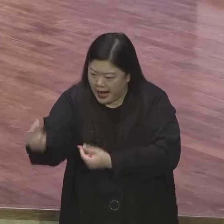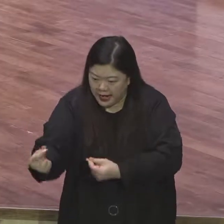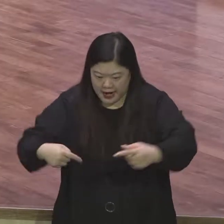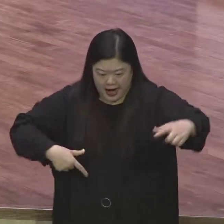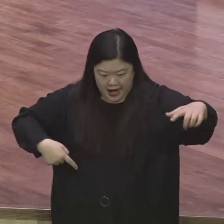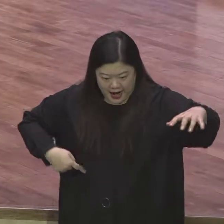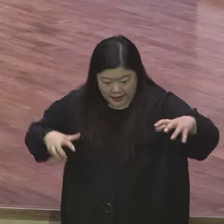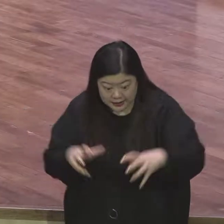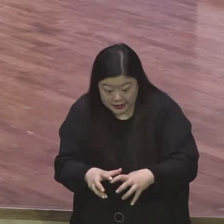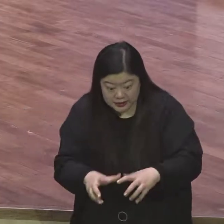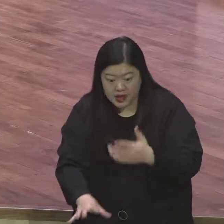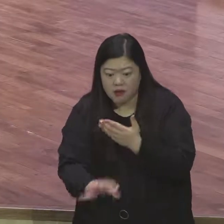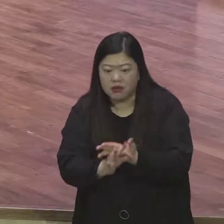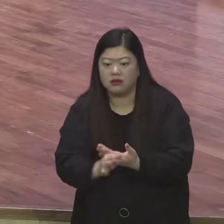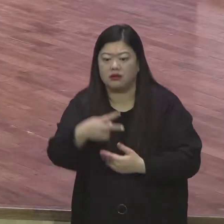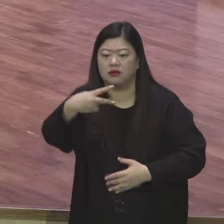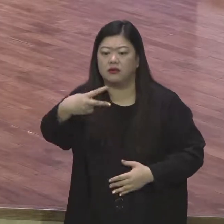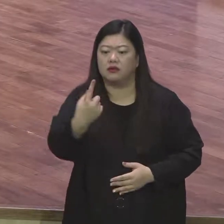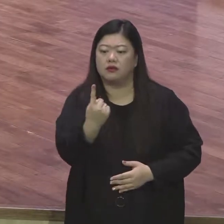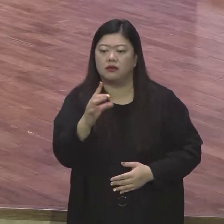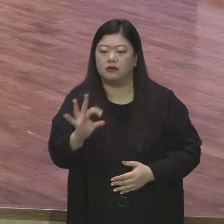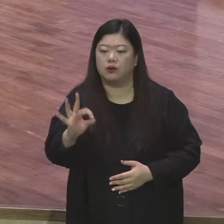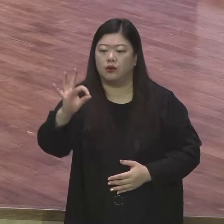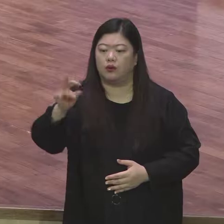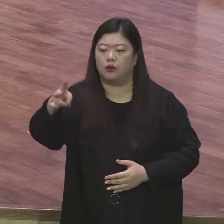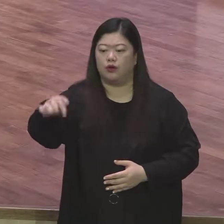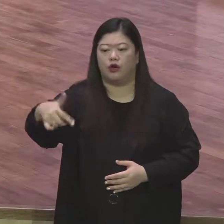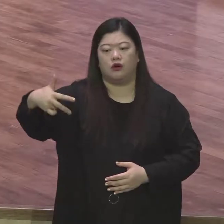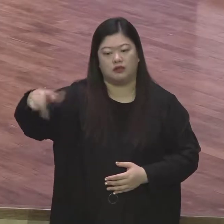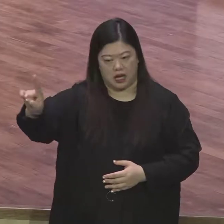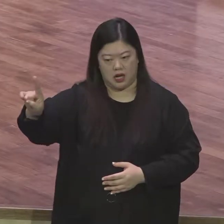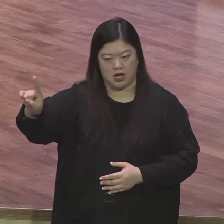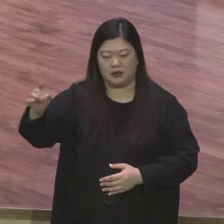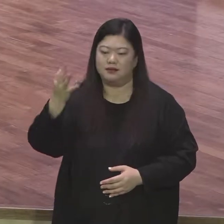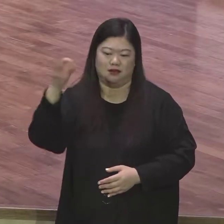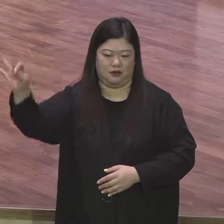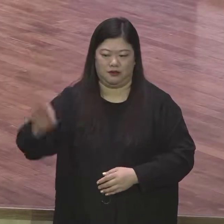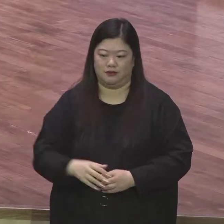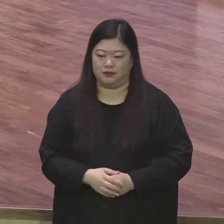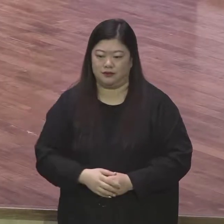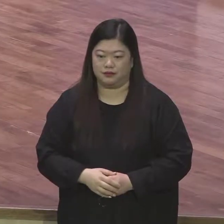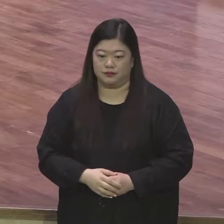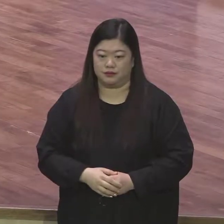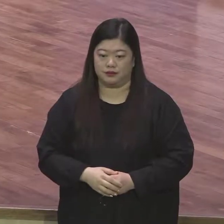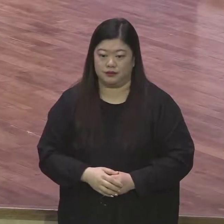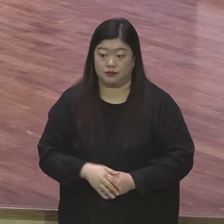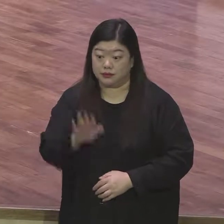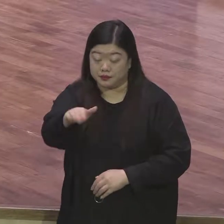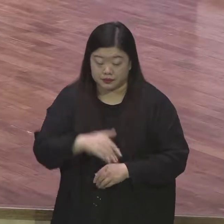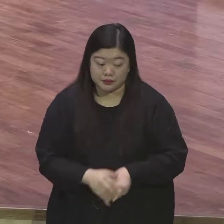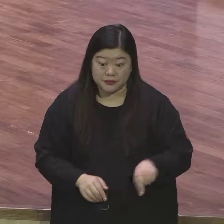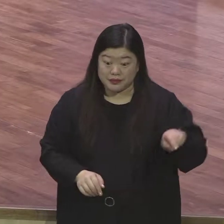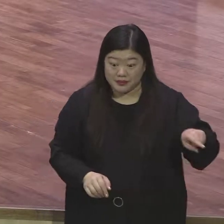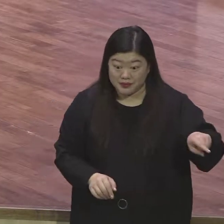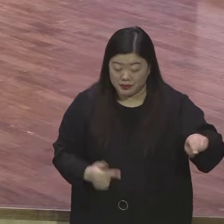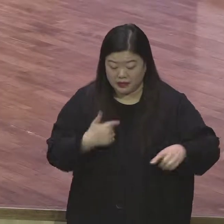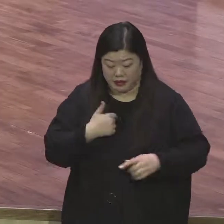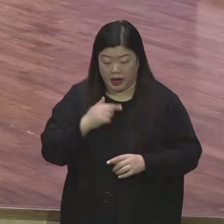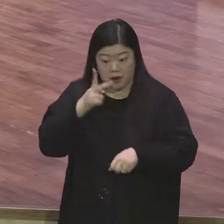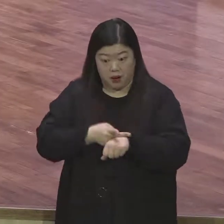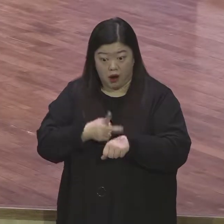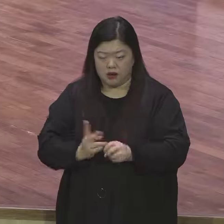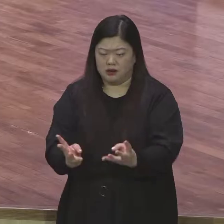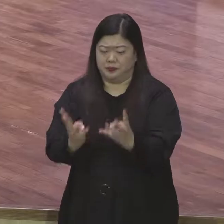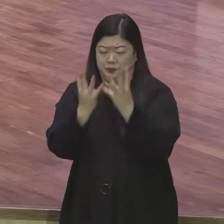기도하고 함께 하는 이 복음 본문에 보면은 이런 에바브로 디도는요. 감옥에 있는